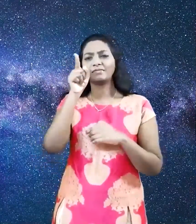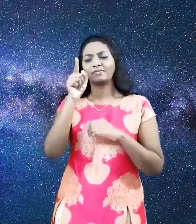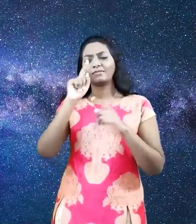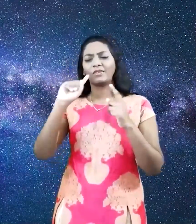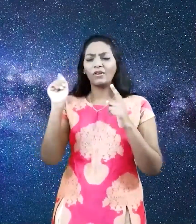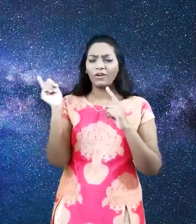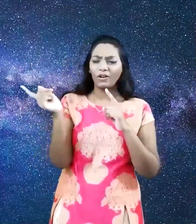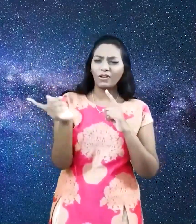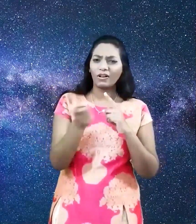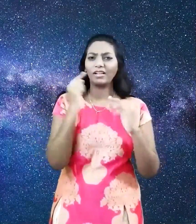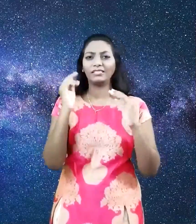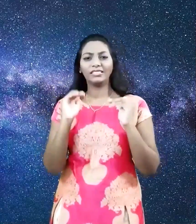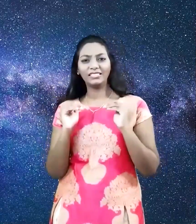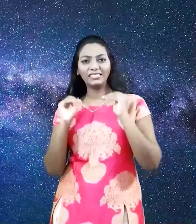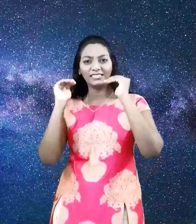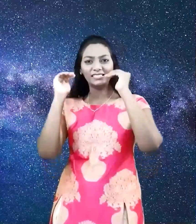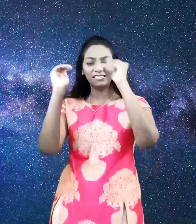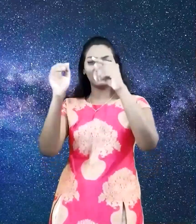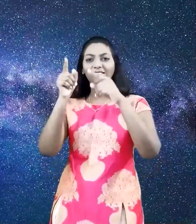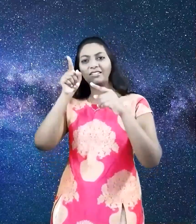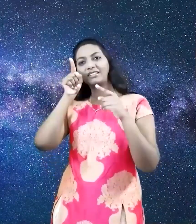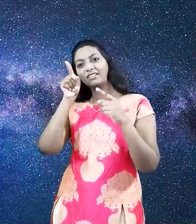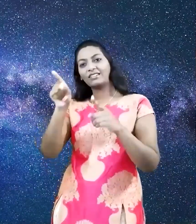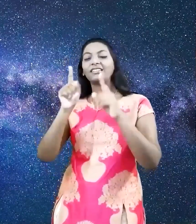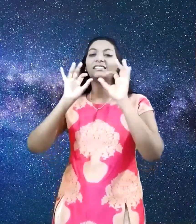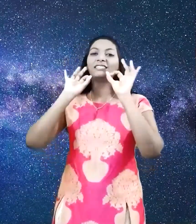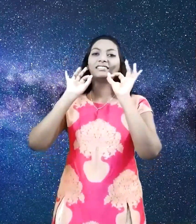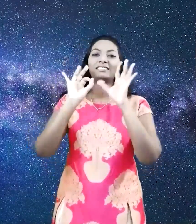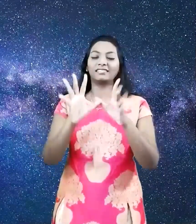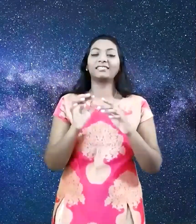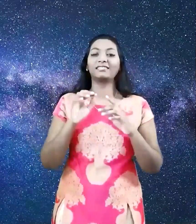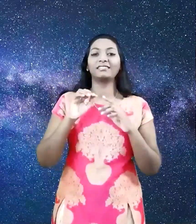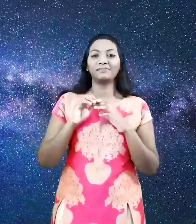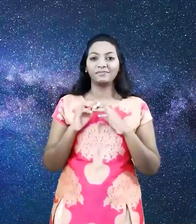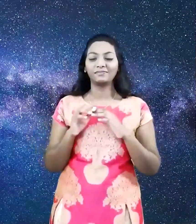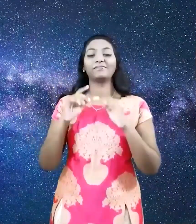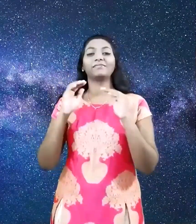ऊंचा तू सबसे